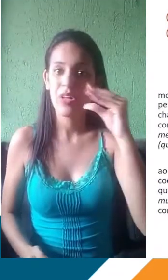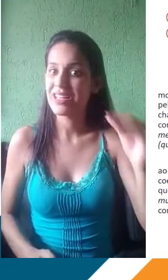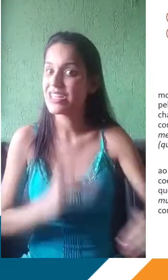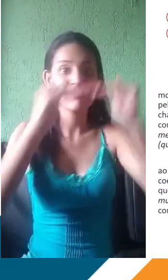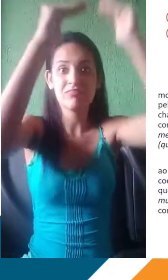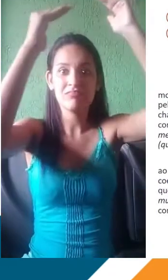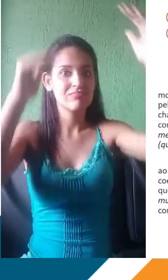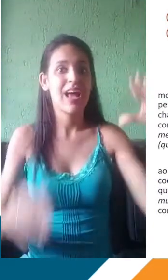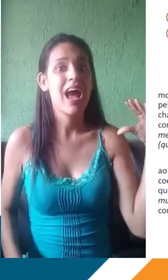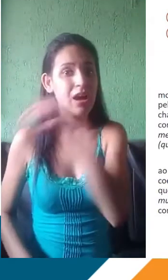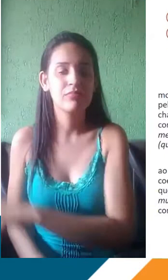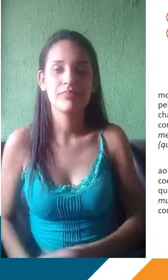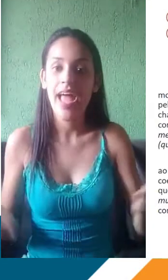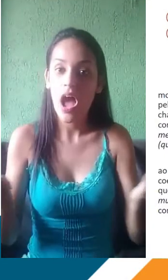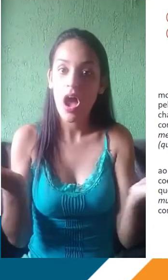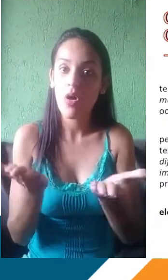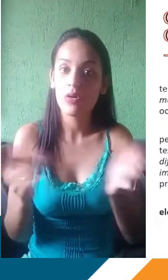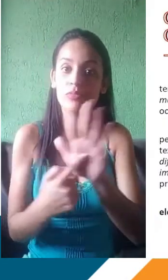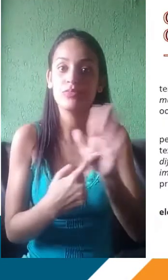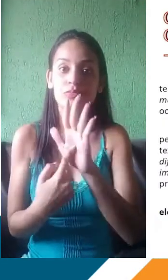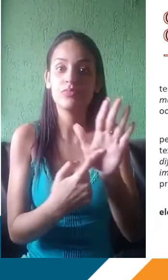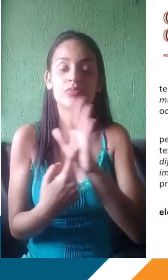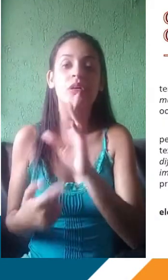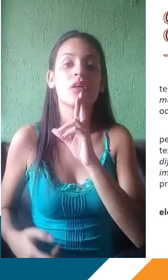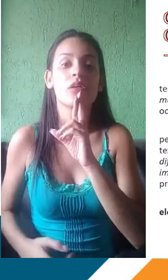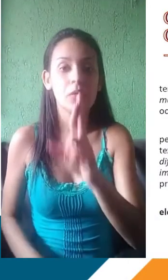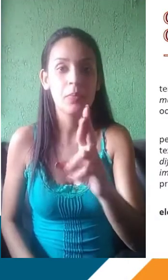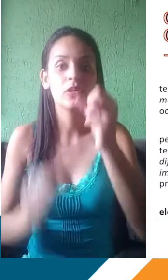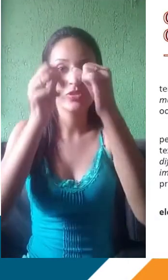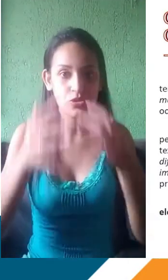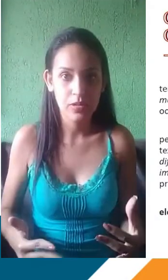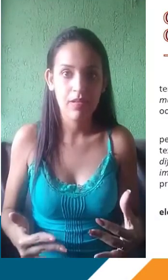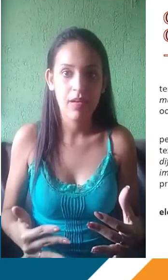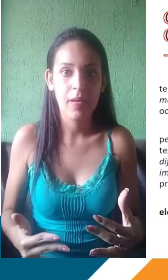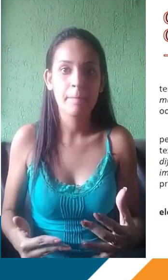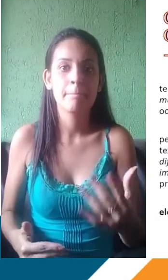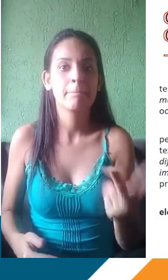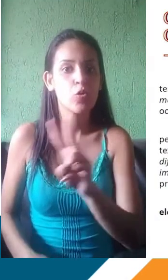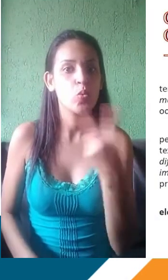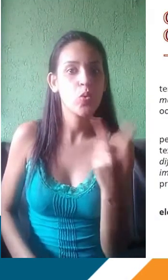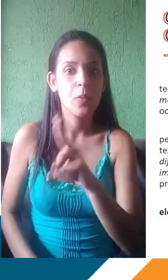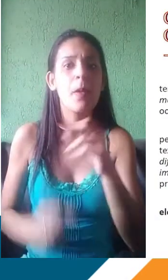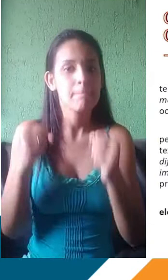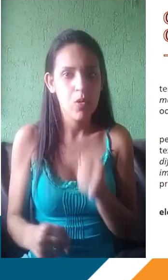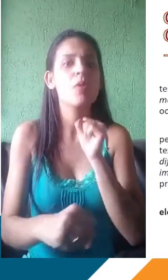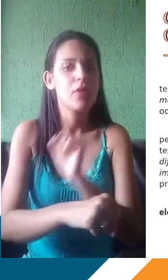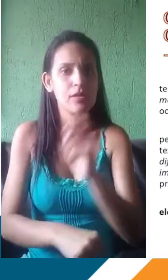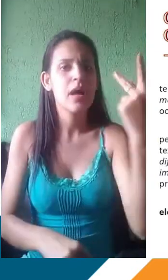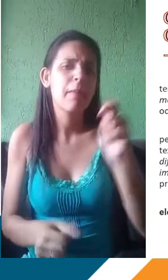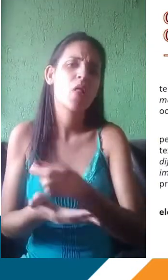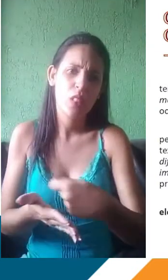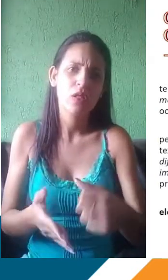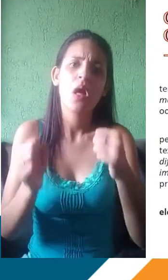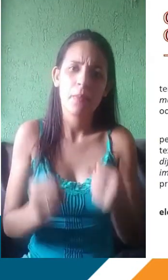mostra. Esse é o gabarito comentado, está dividido em duas partes. Você pode pausar para fazer anotações e eu